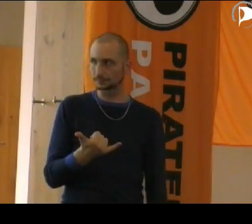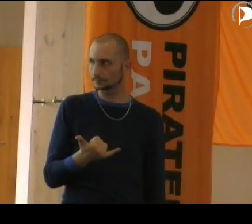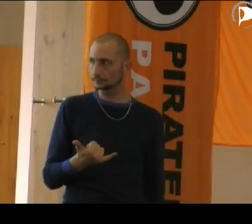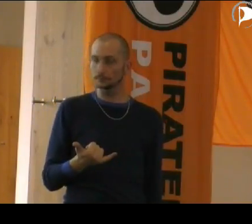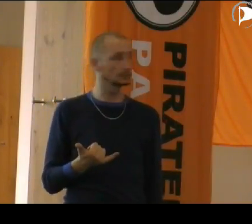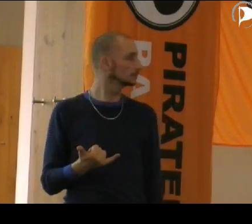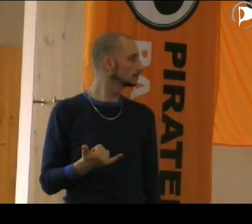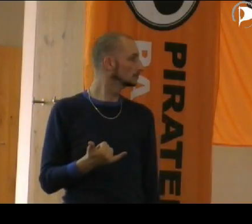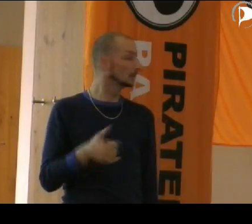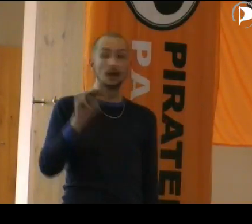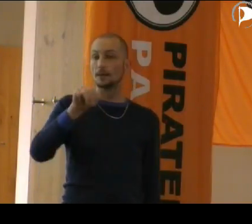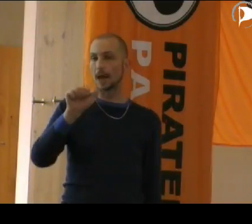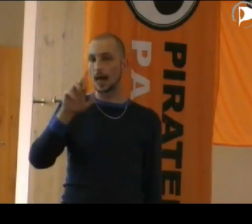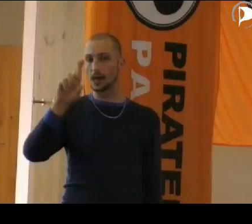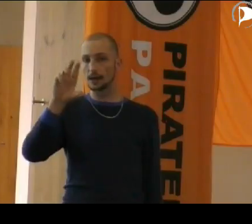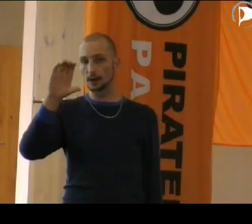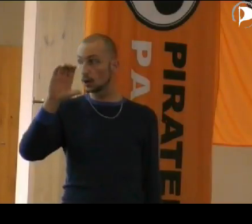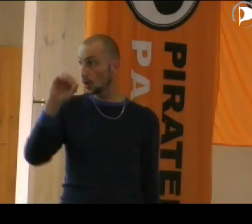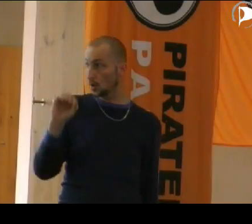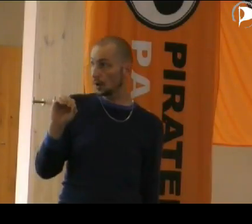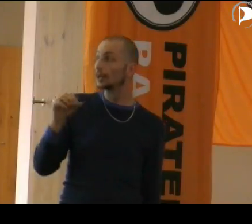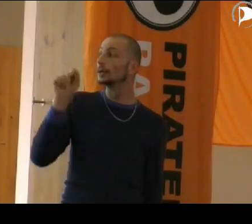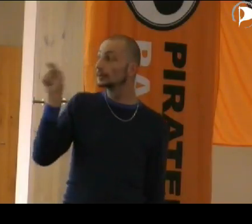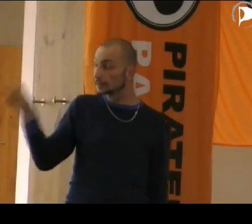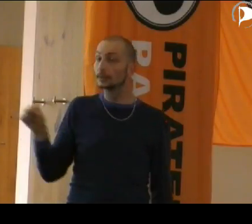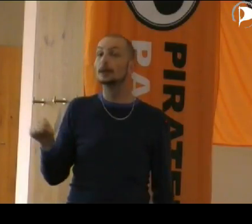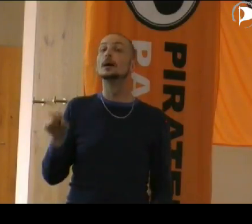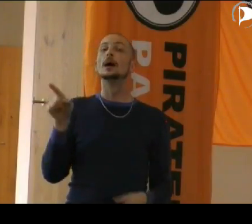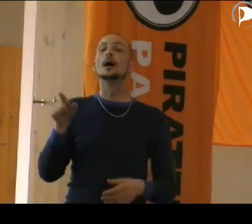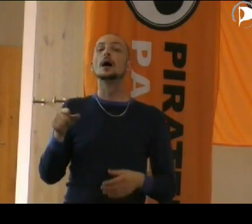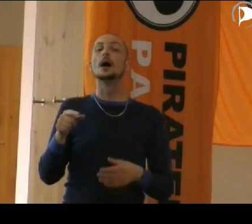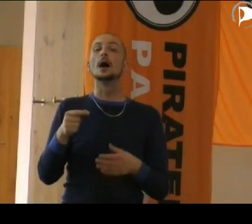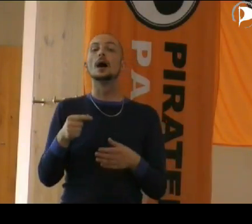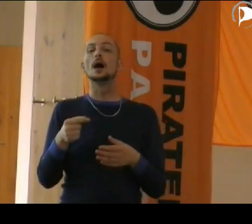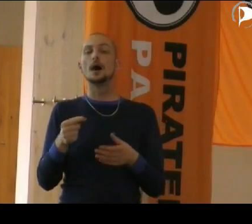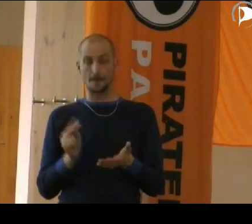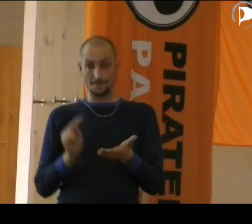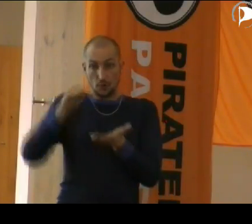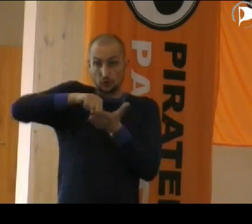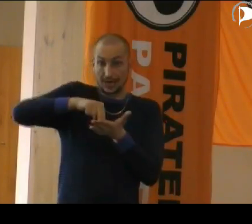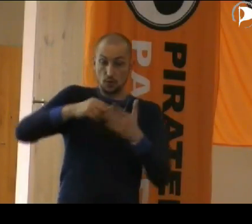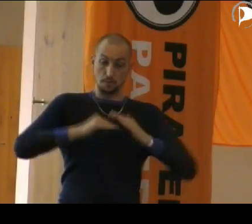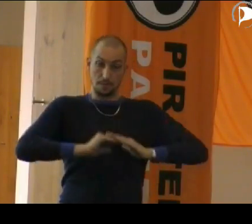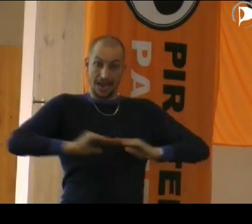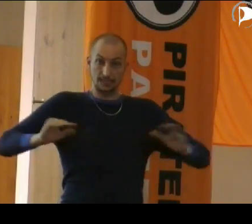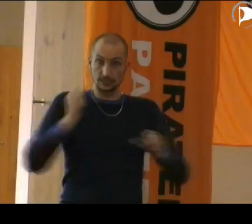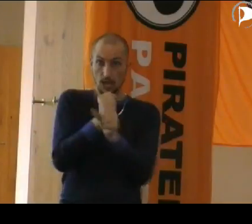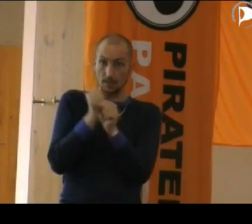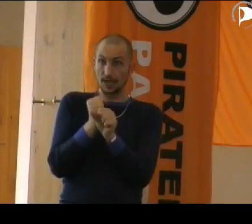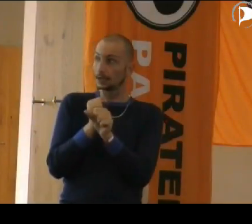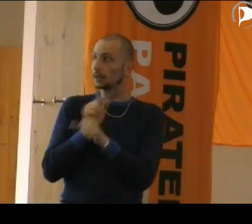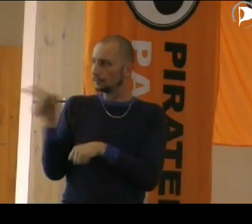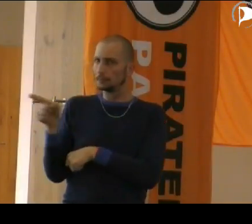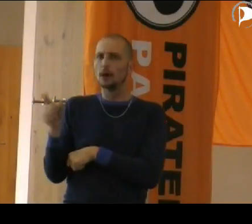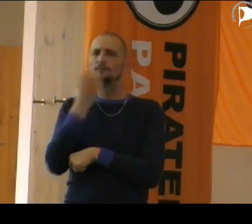meine frage du hast in deiner vorstellung viel basisarbeit beschrieben die dort eine vorstellung machen willst hast doch begründet so die das besser